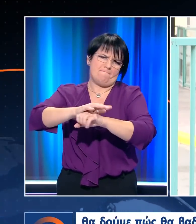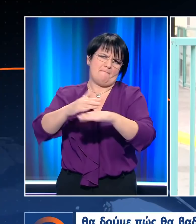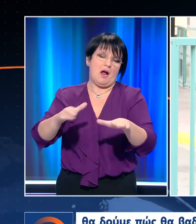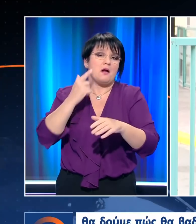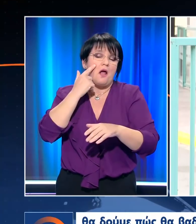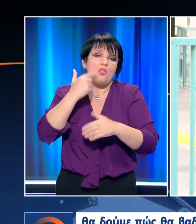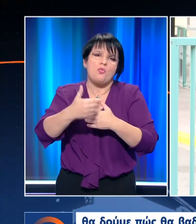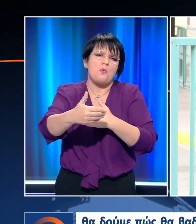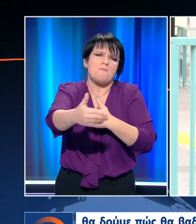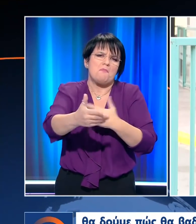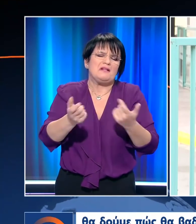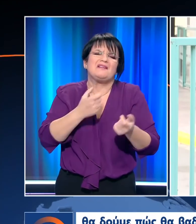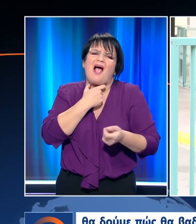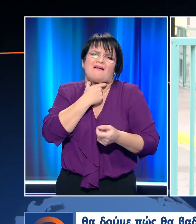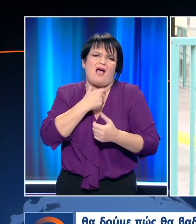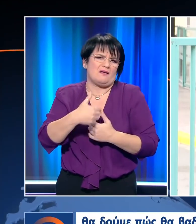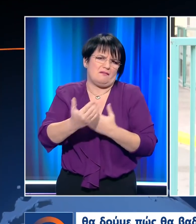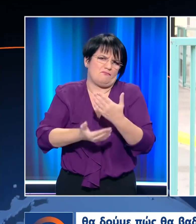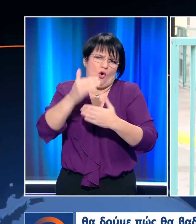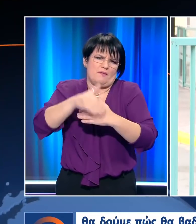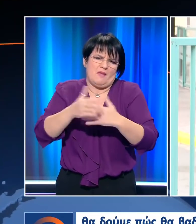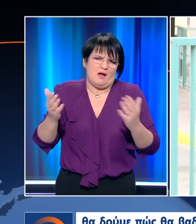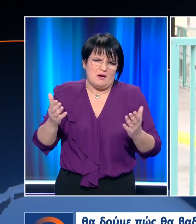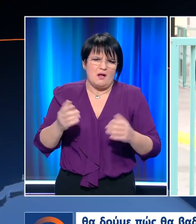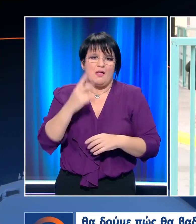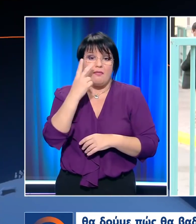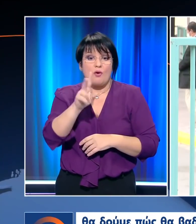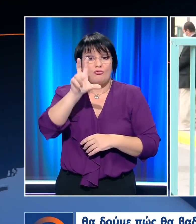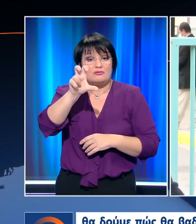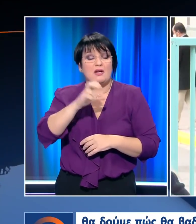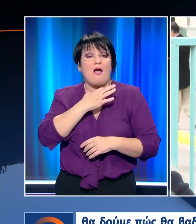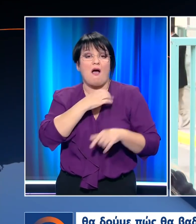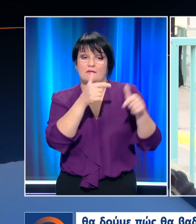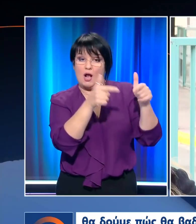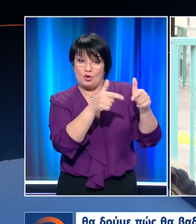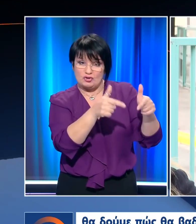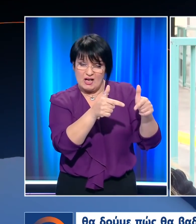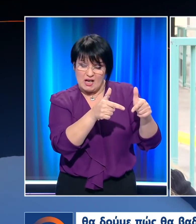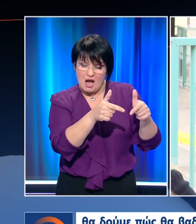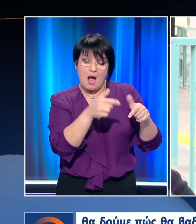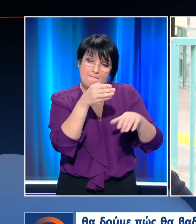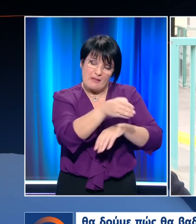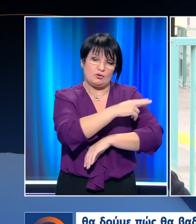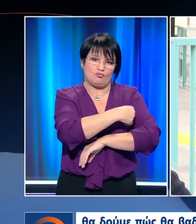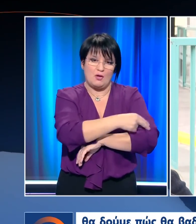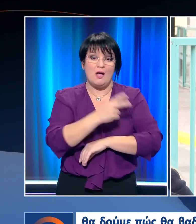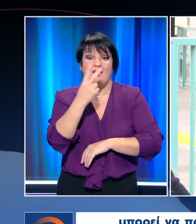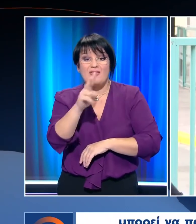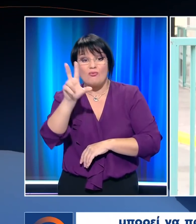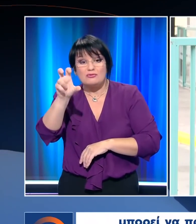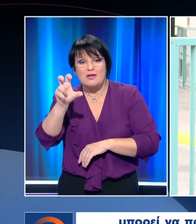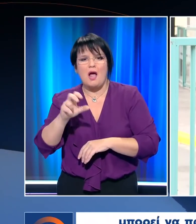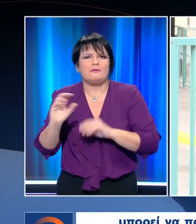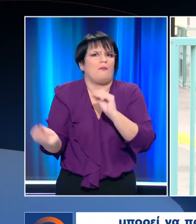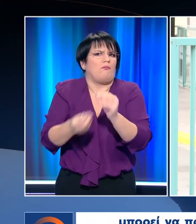θα δούμε πώς θα βαδίσουμε και τι θα χρειαστεί να γίνουμε. Έχουμε 230 ασθενείς που νοσηλεύονται μέσα. Καταλαβαίνετε, από 230 ασθενείς μπορεί